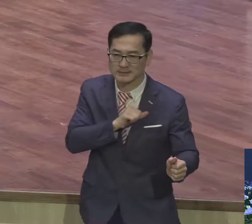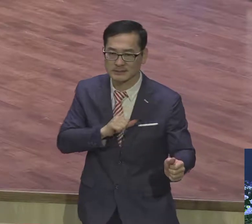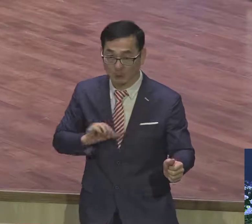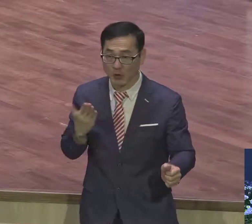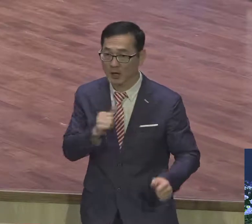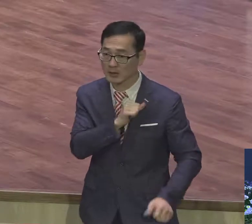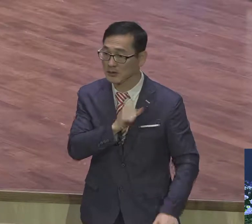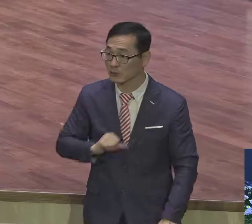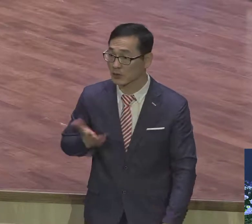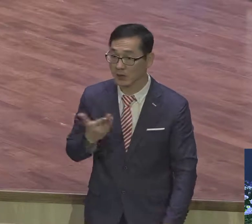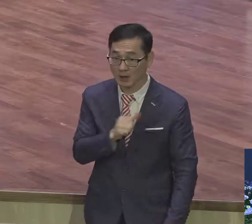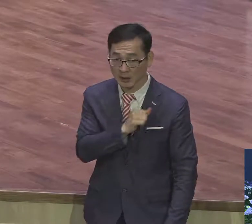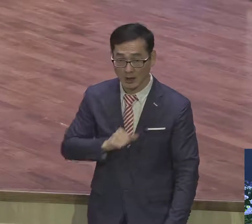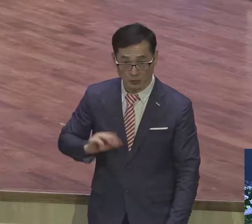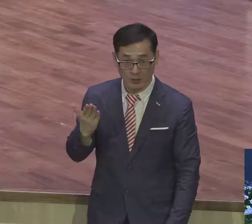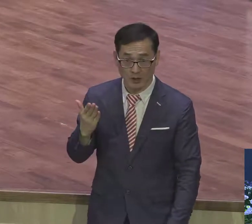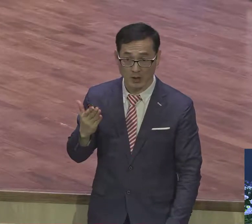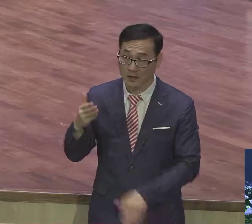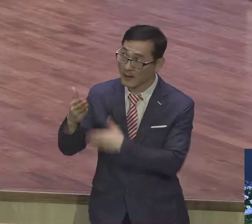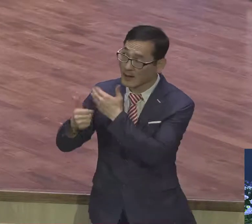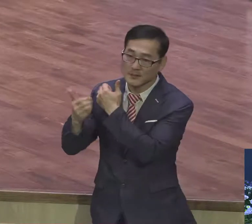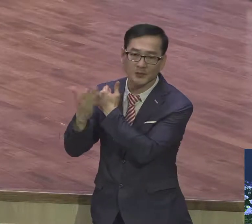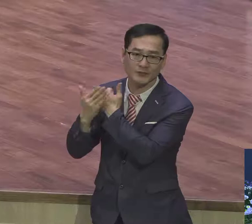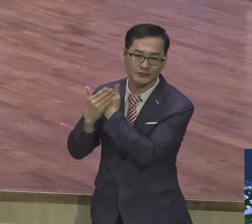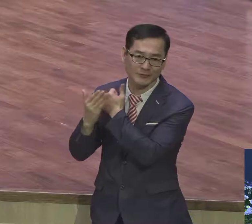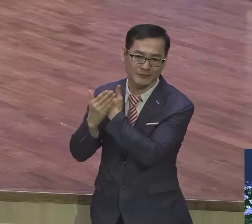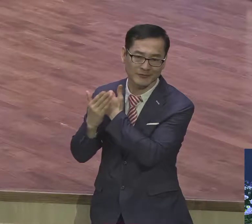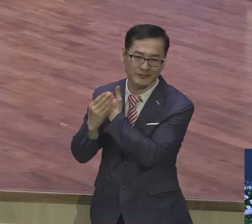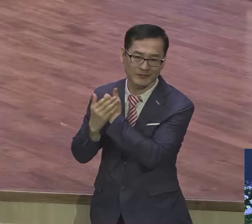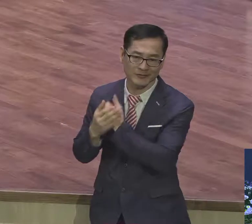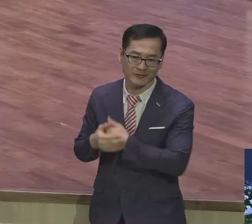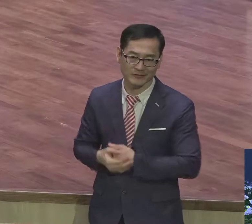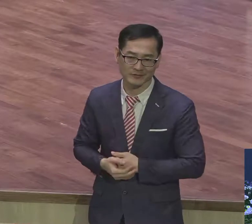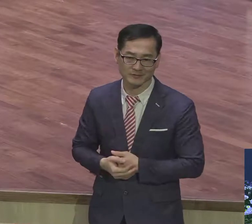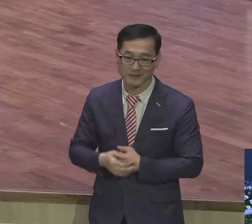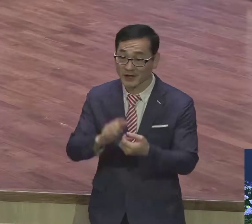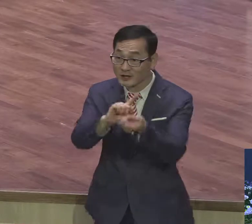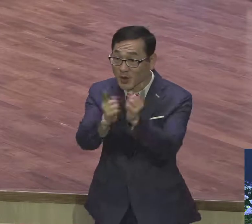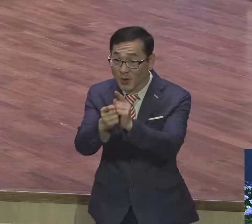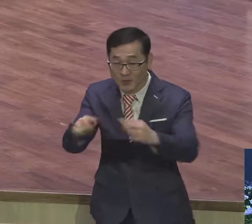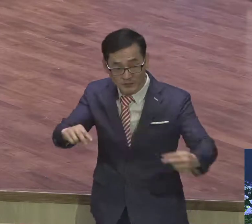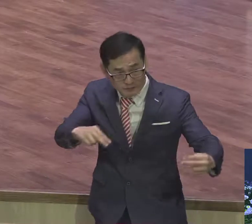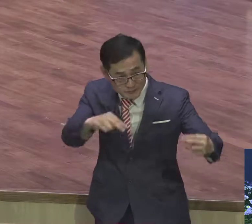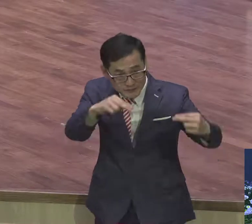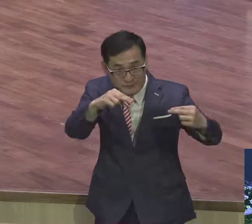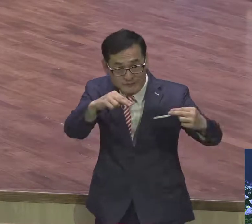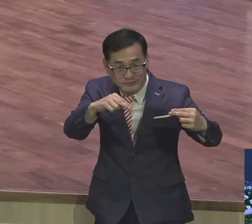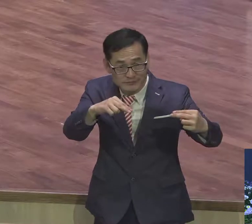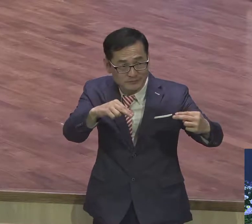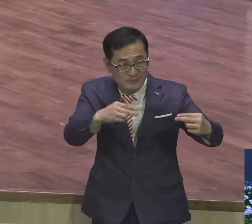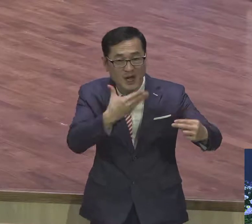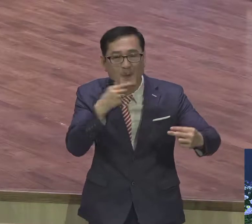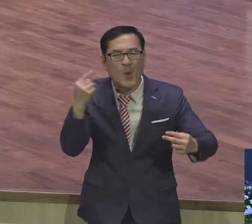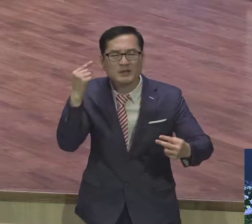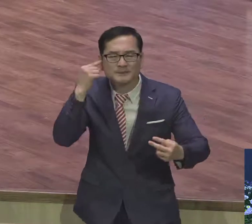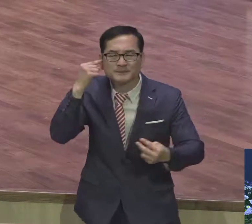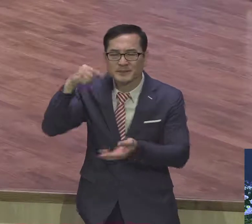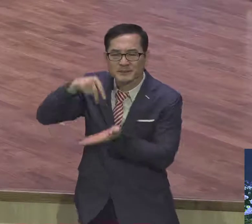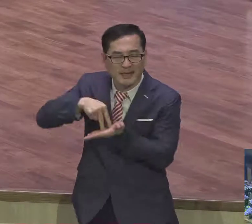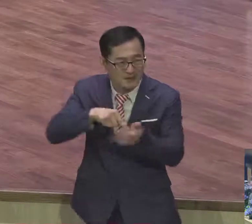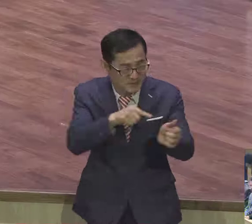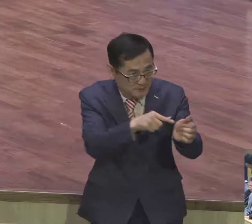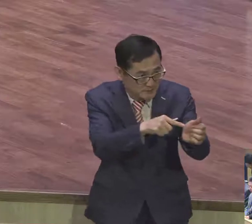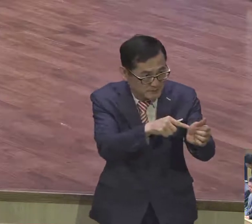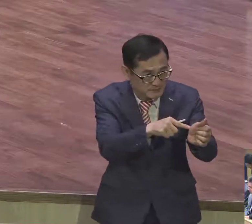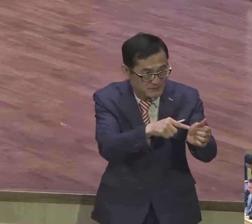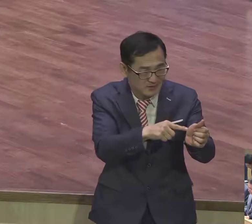영계 전성들 서로 서로를 보험적 관점에서 품는 영적 큰 그릇 되시기